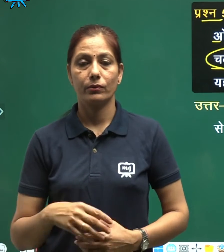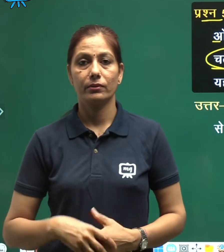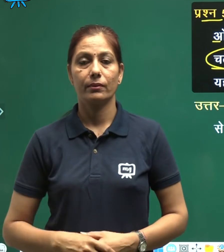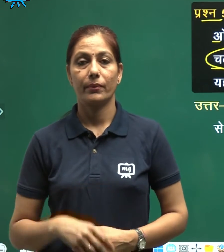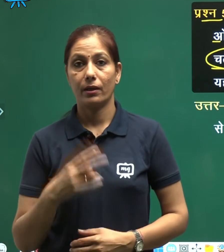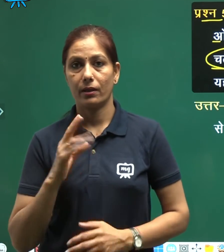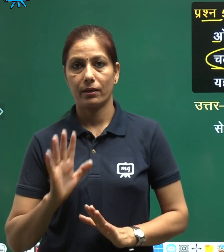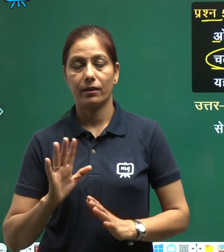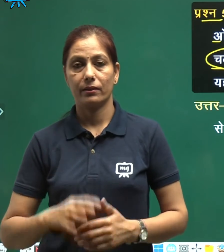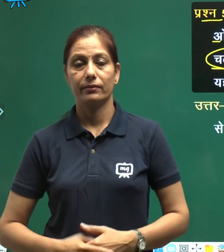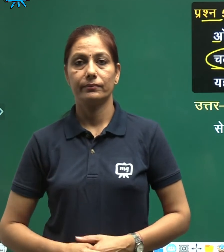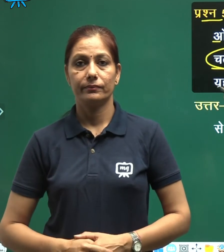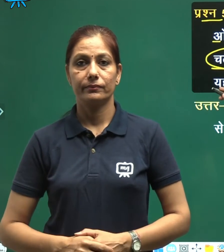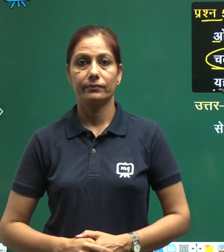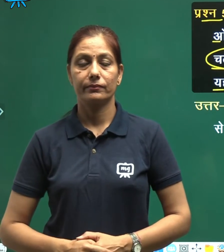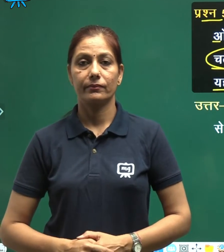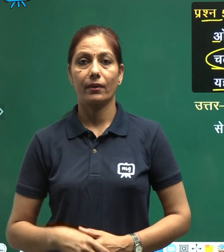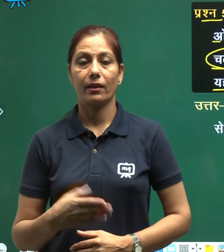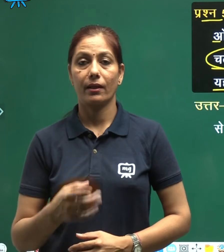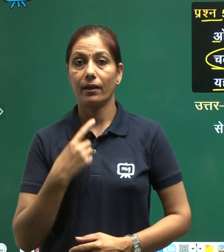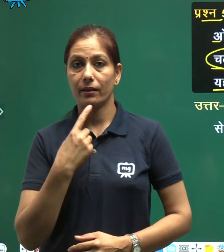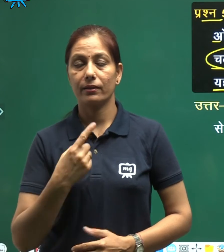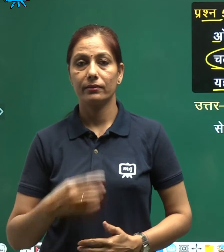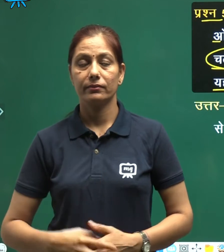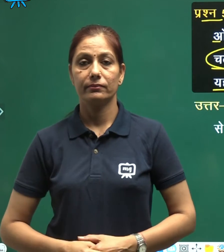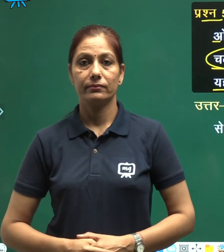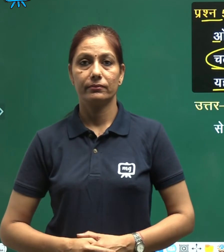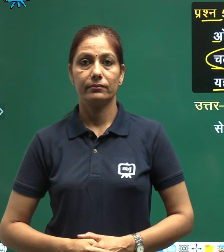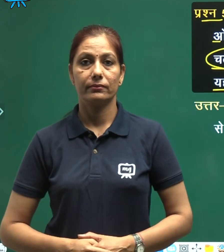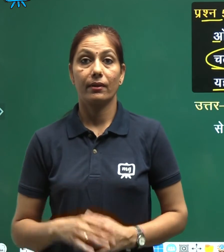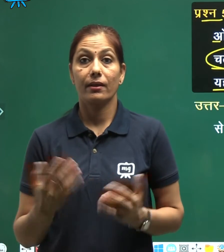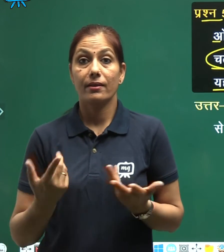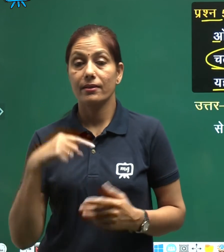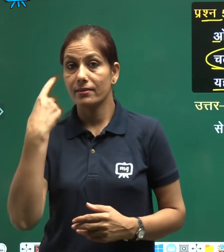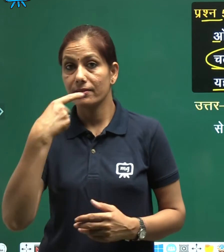पर रखना। यह कथन किसने